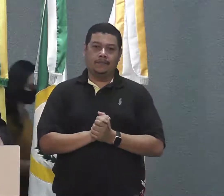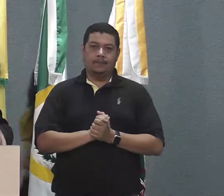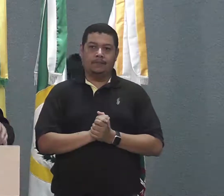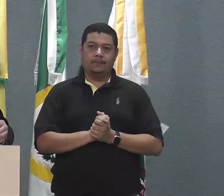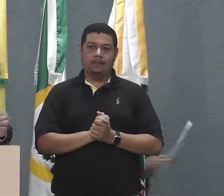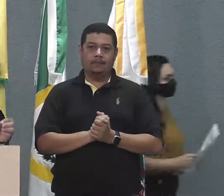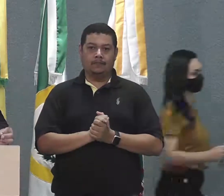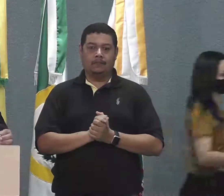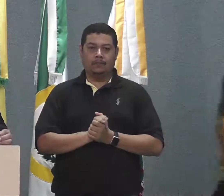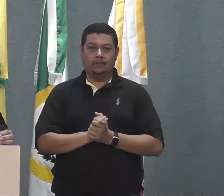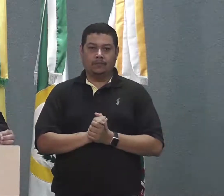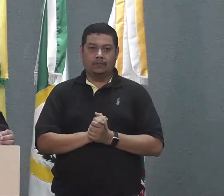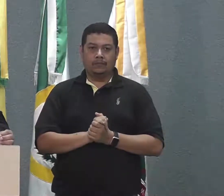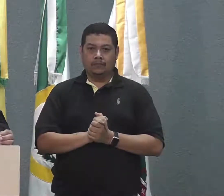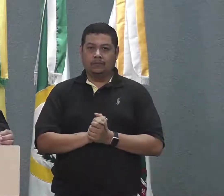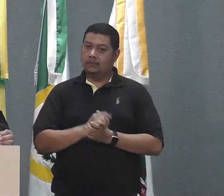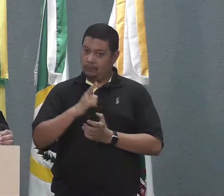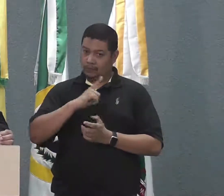norteado o meu mandato.